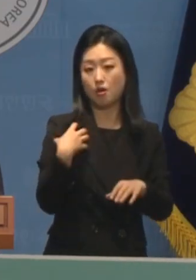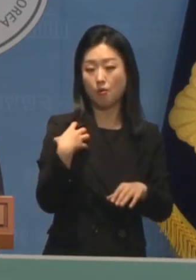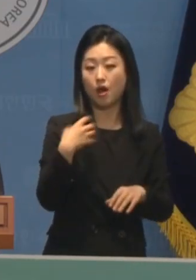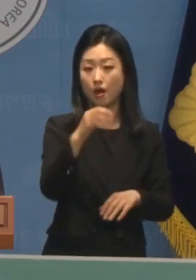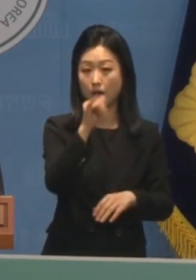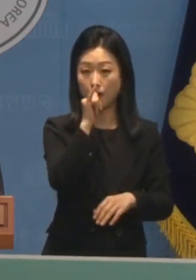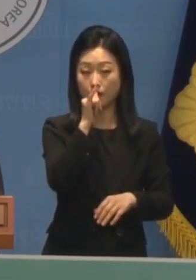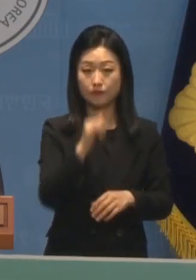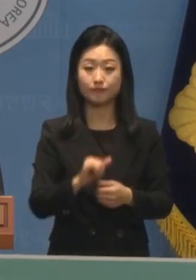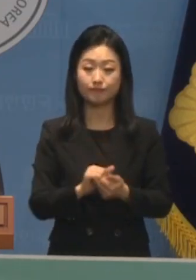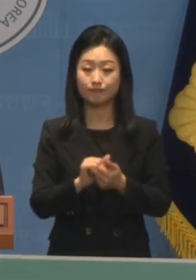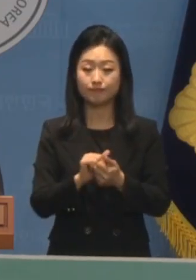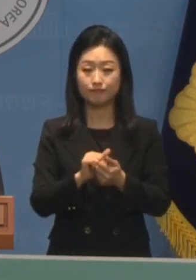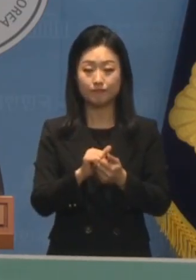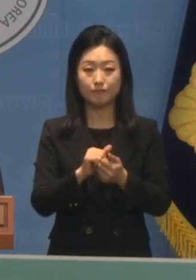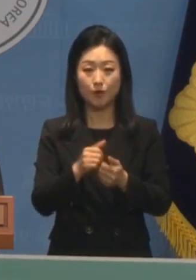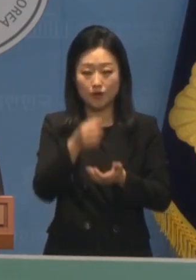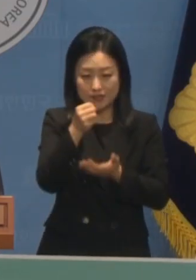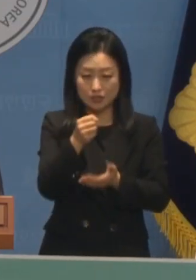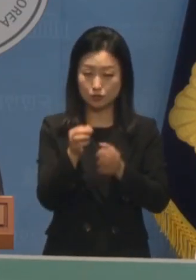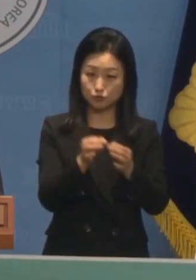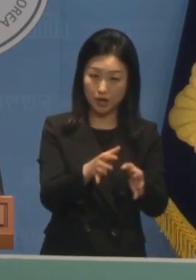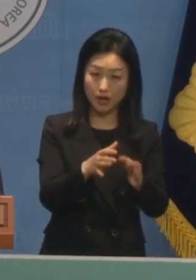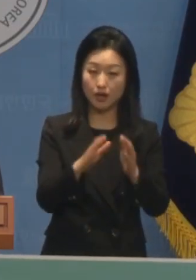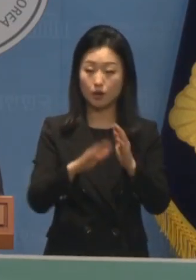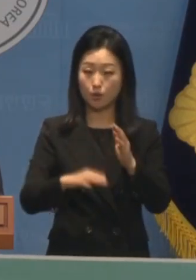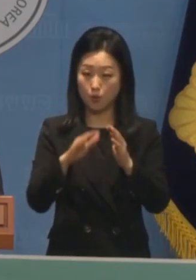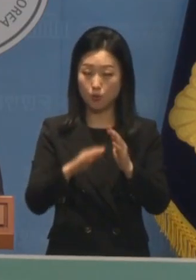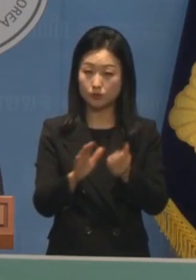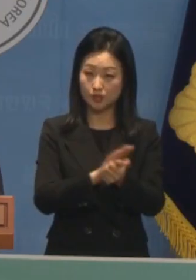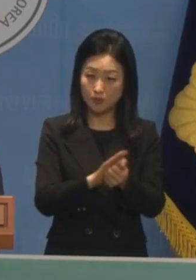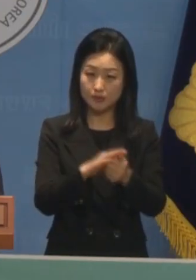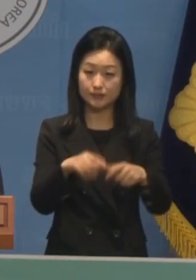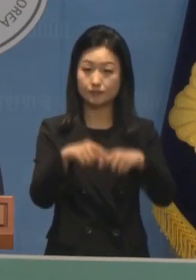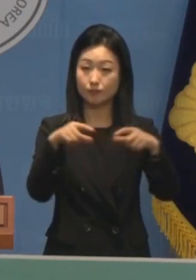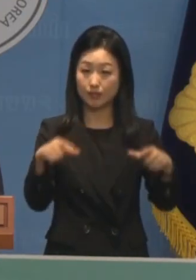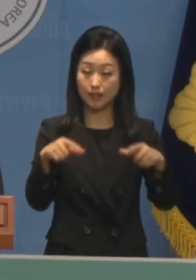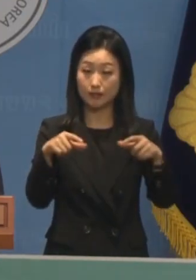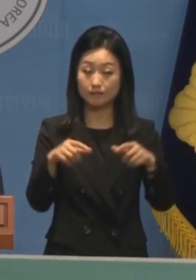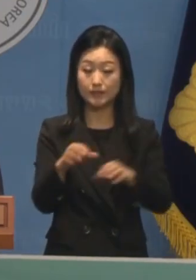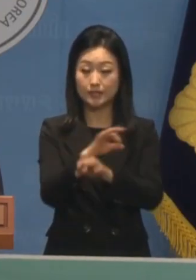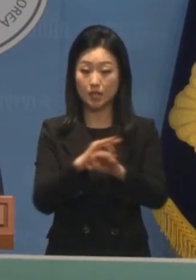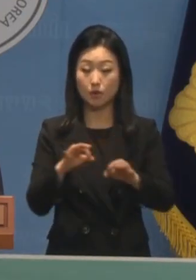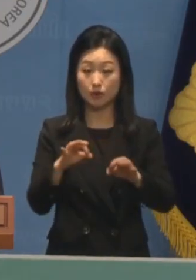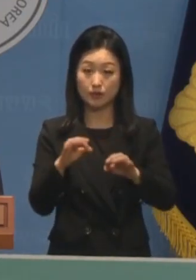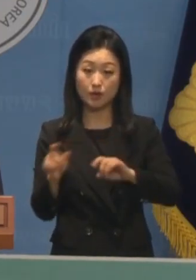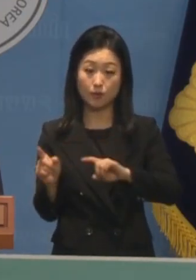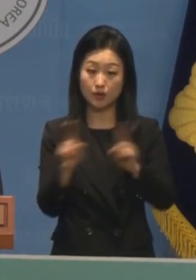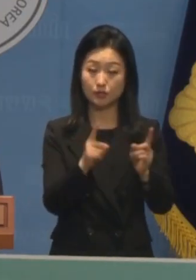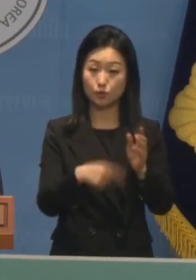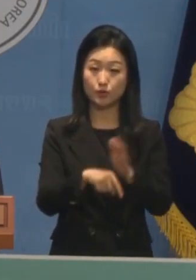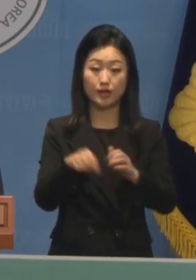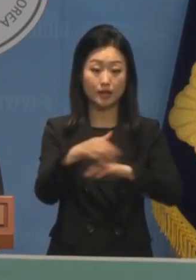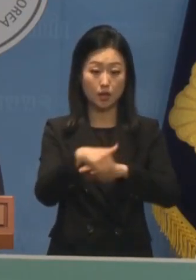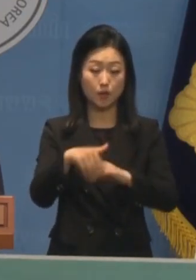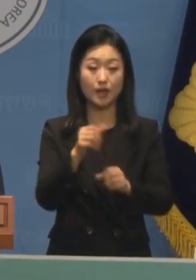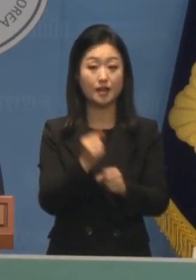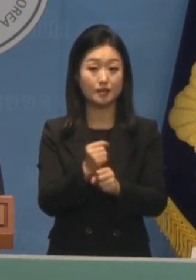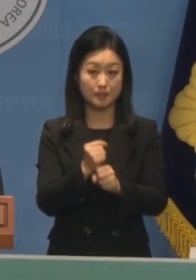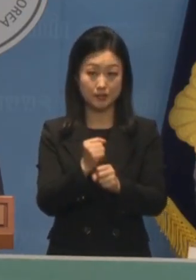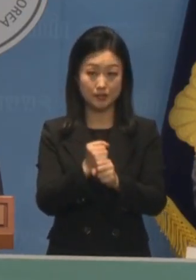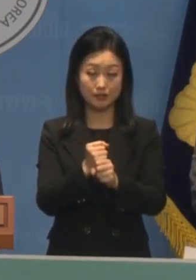재정 투입과 공공조달, 금융서비스 확대 등 사회연대 경제 활성화를 위한 정책과 제도